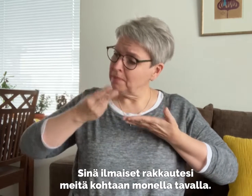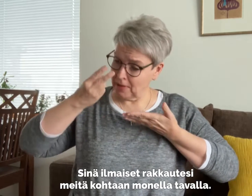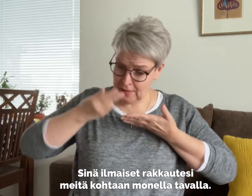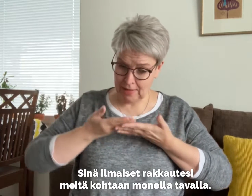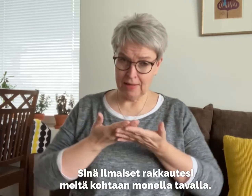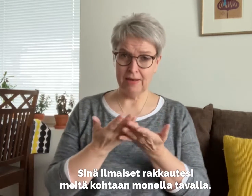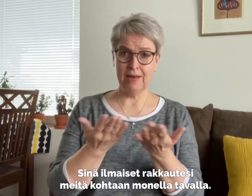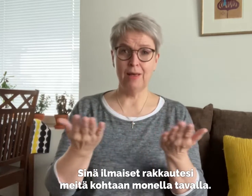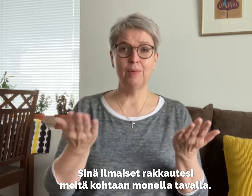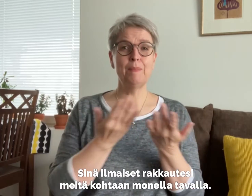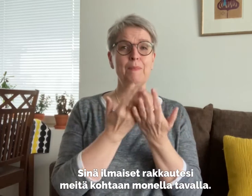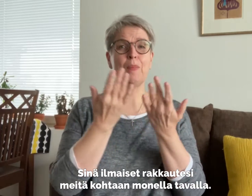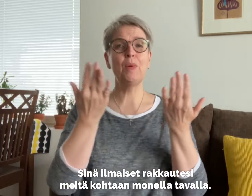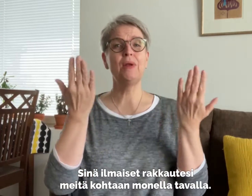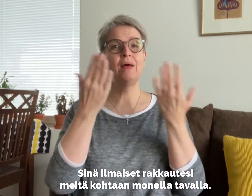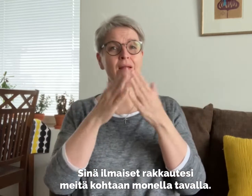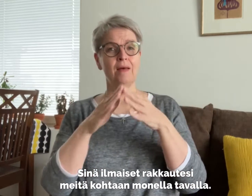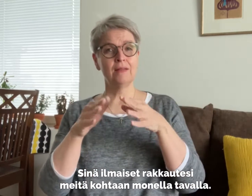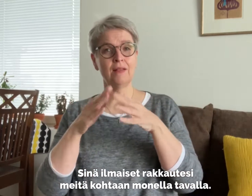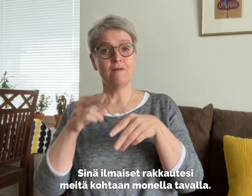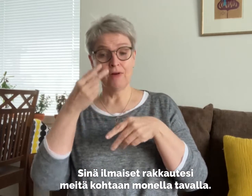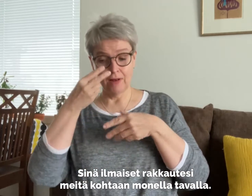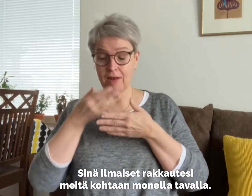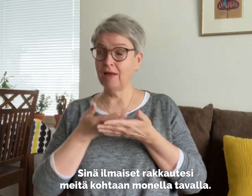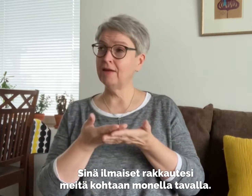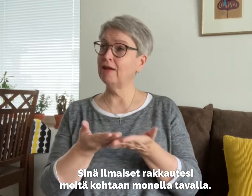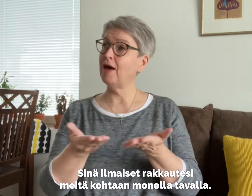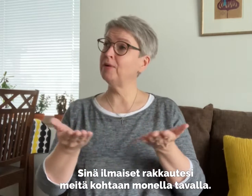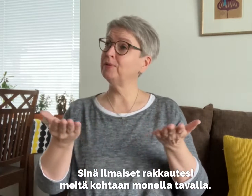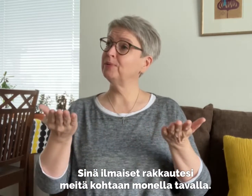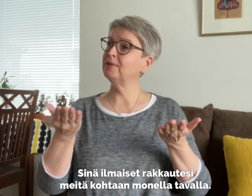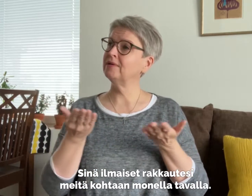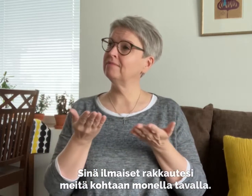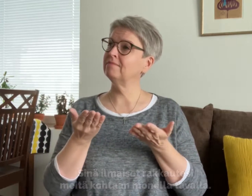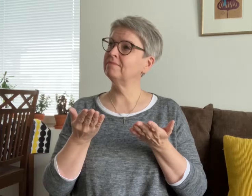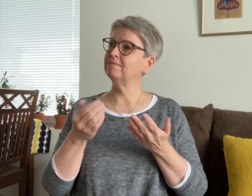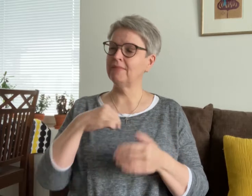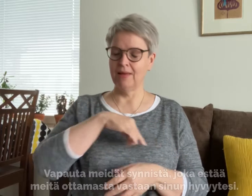Sinä ilmaiset rakkautesi meitä kohtaan monella tavalla.